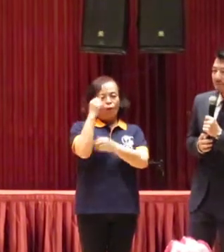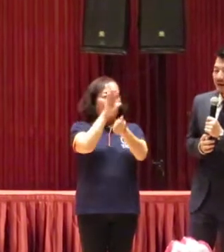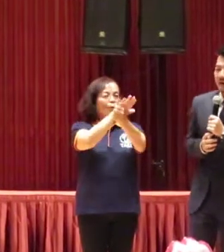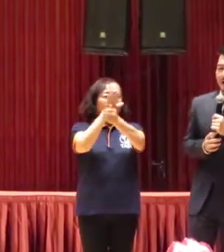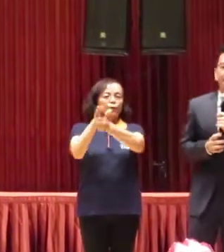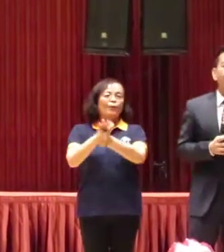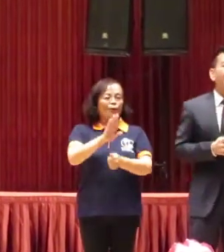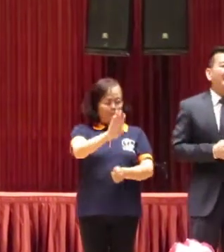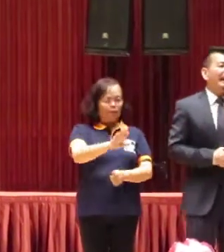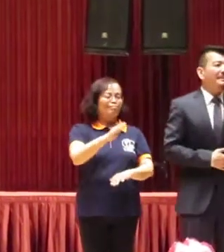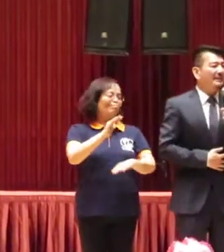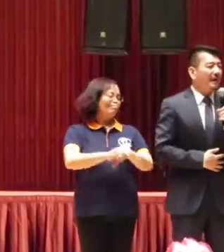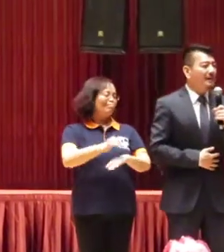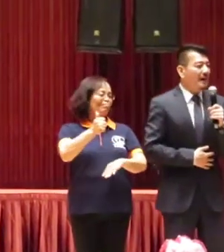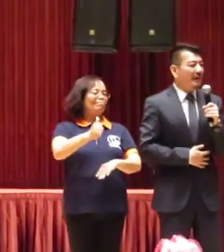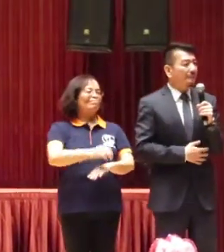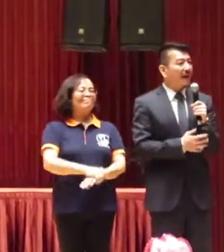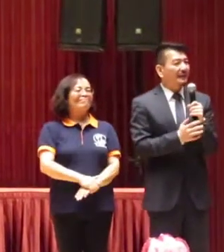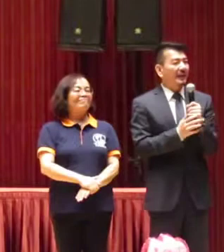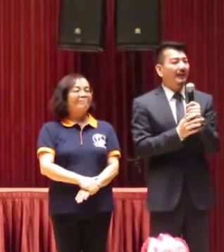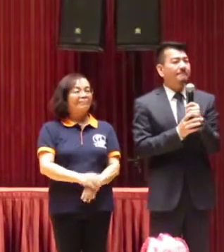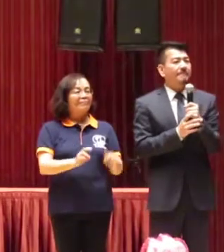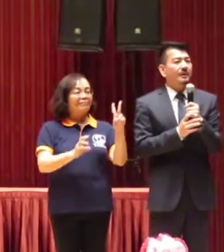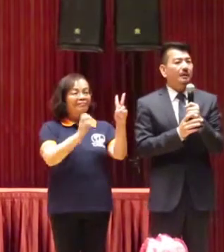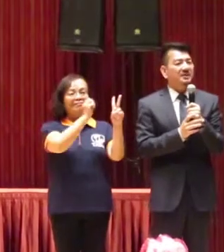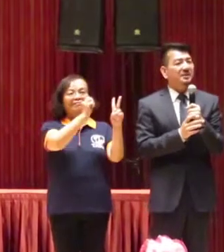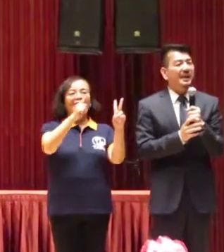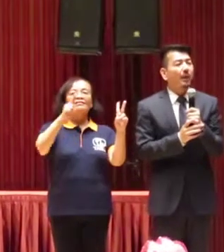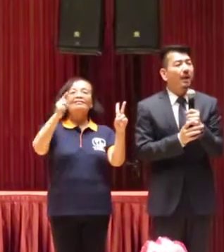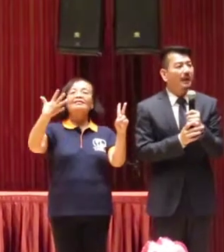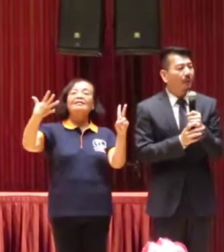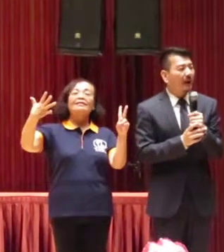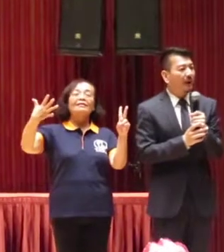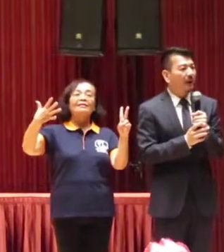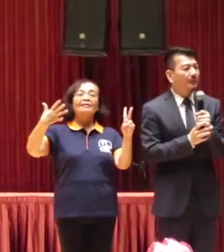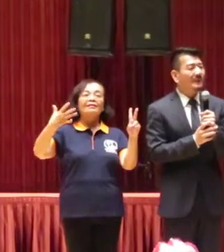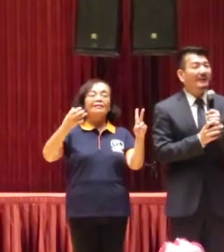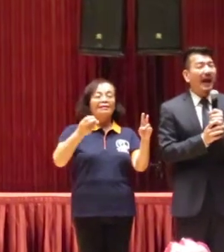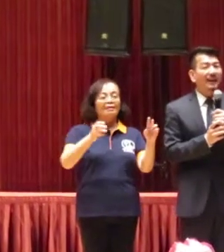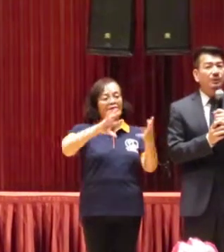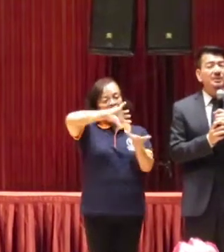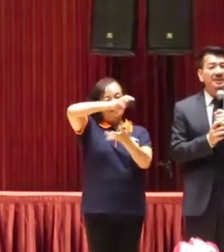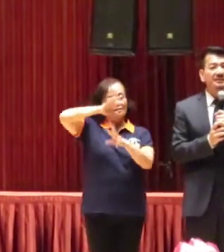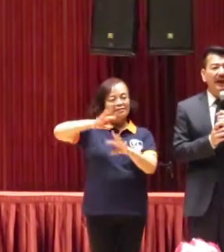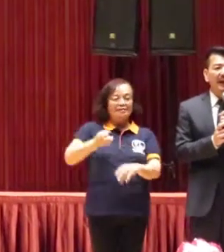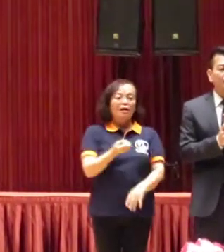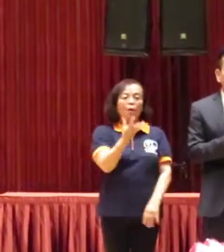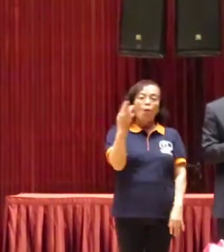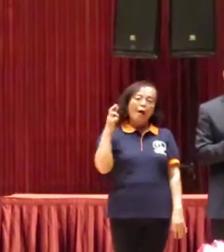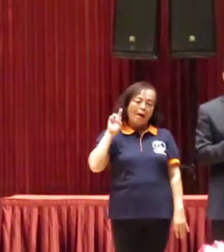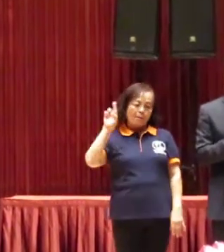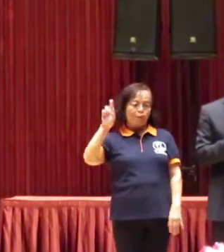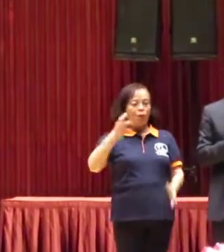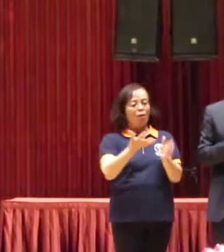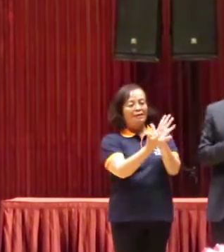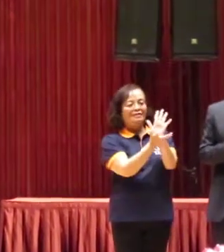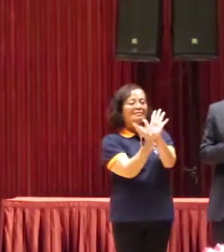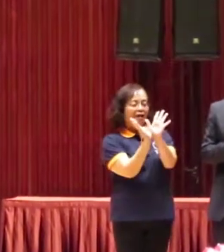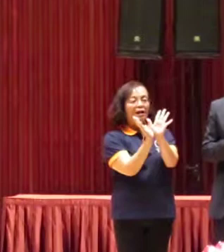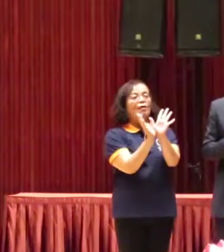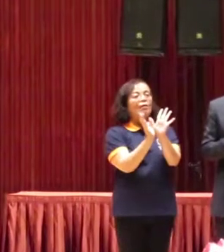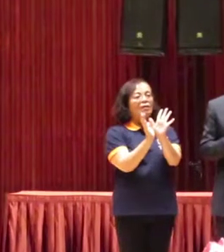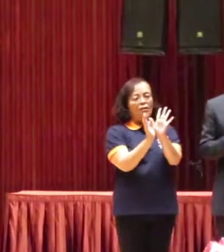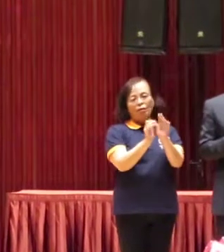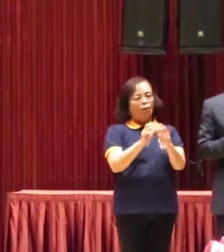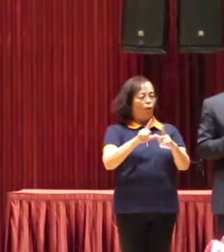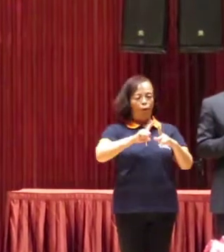非常的棒哈！打开马扎工，2018年我们世界花卉博览会会在台中盛大来举行。阿花来蒙着嘞，阿